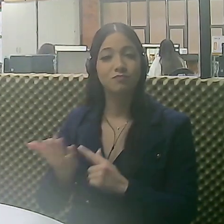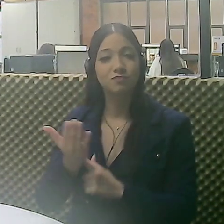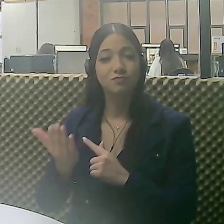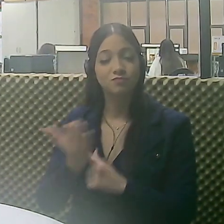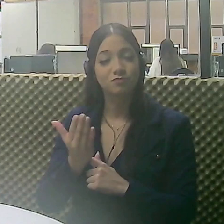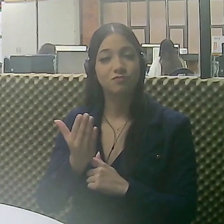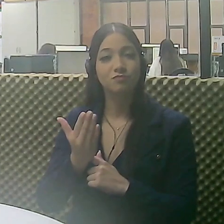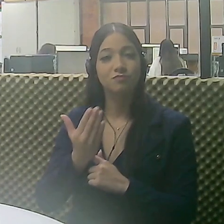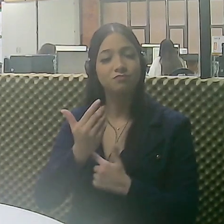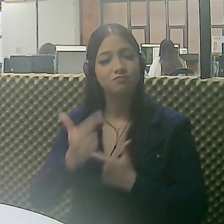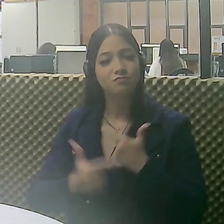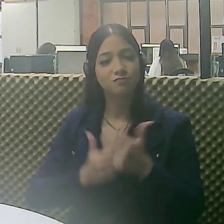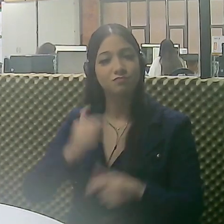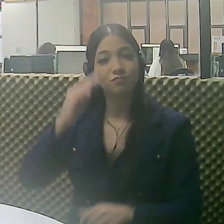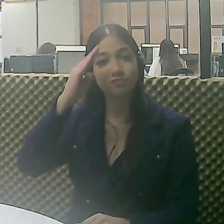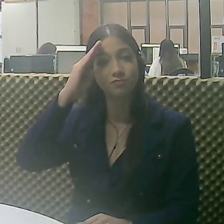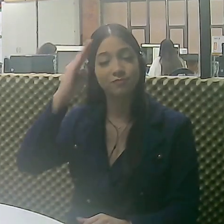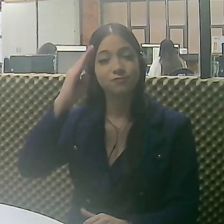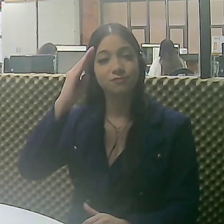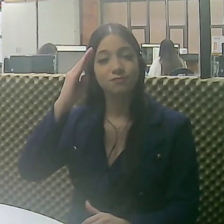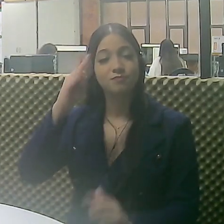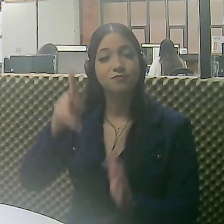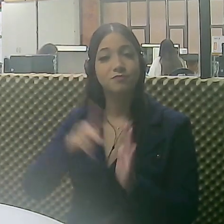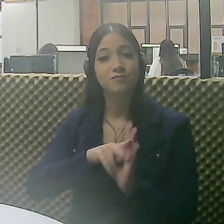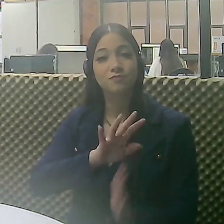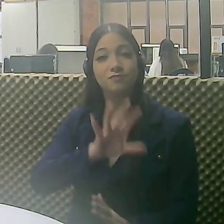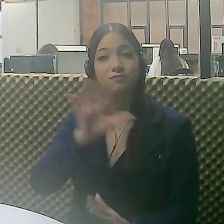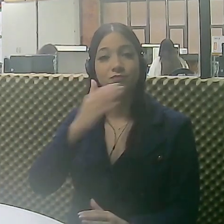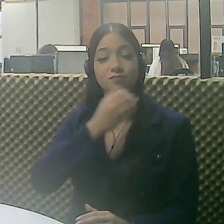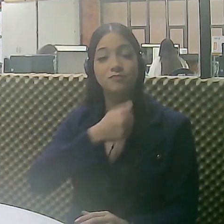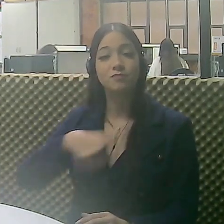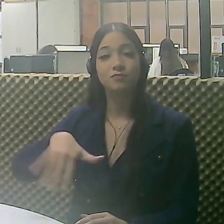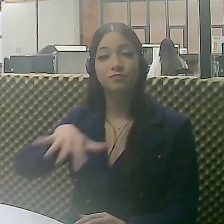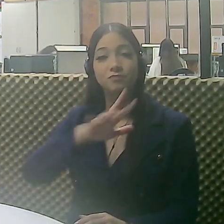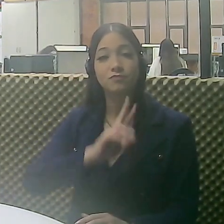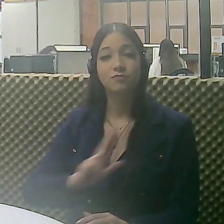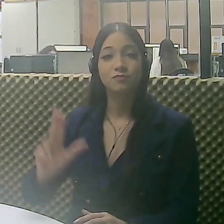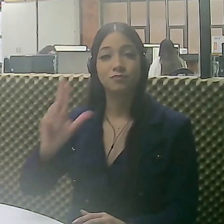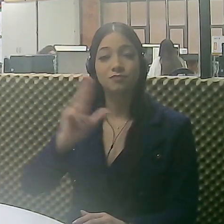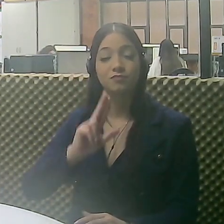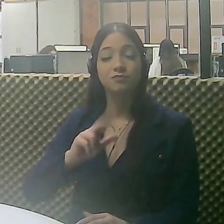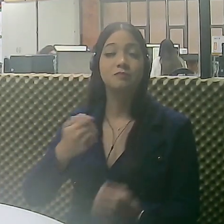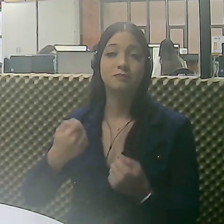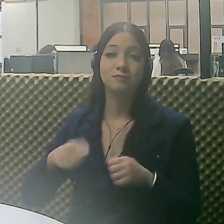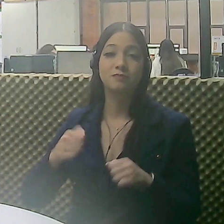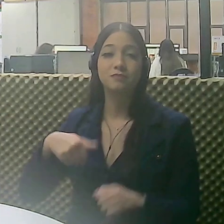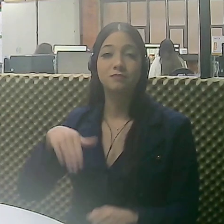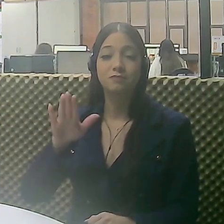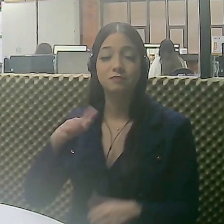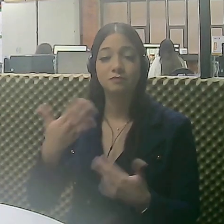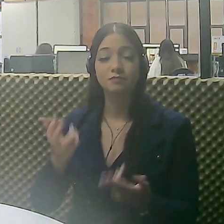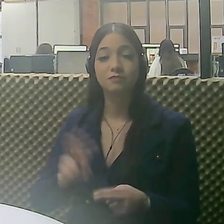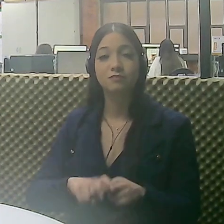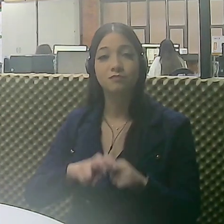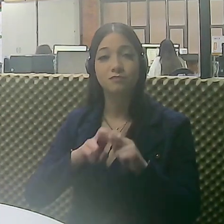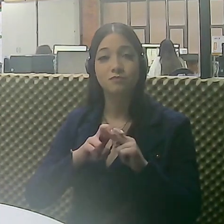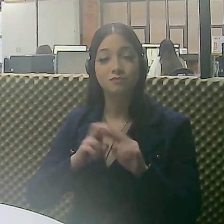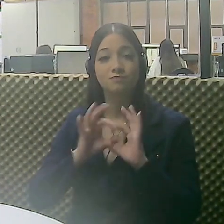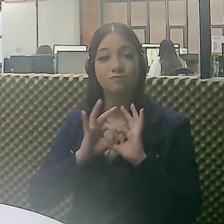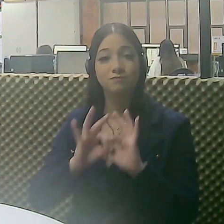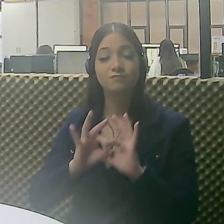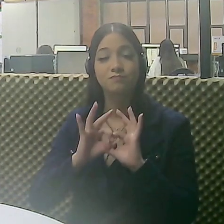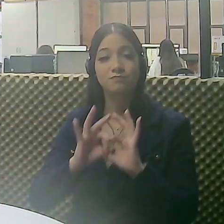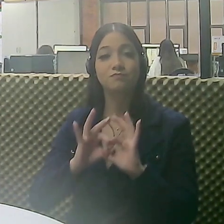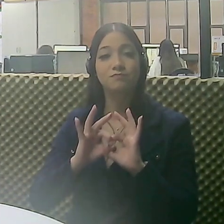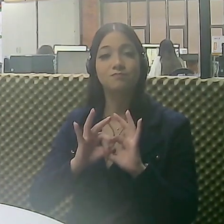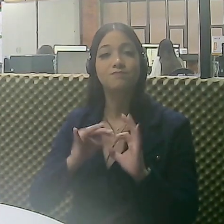Prefeitura a fazer principalmente os trabalhos nas áreas sociais de Uberlândia, que são as mais necessitadas. Então, portanto, essa parceria